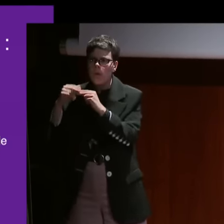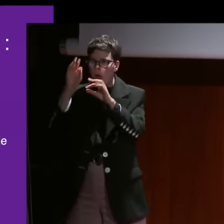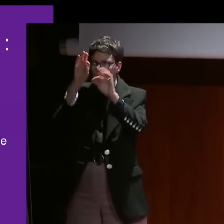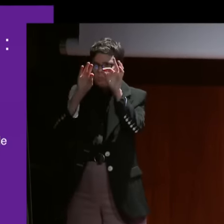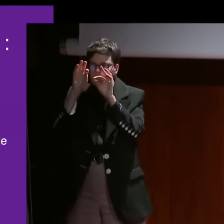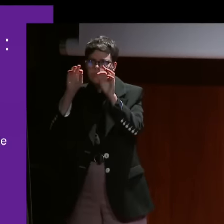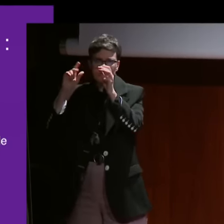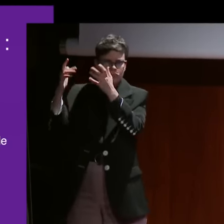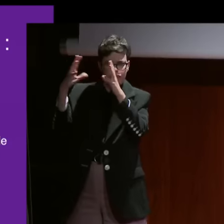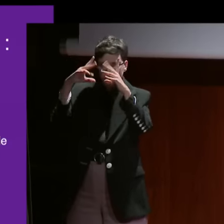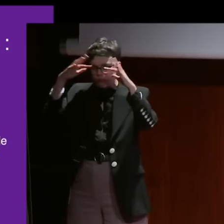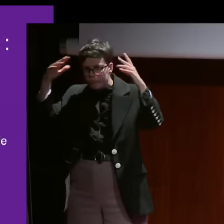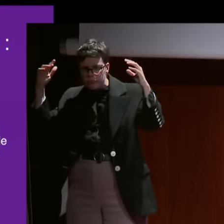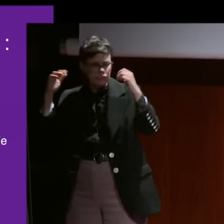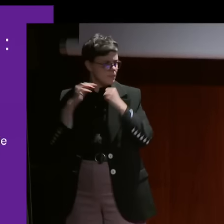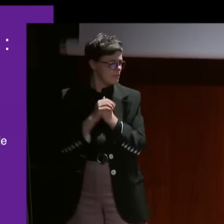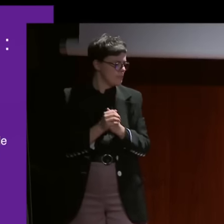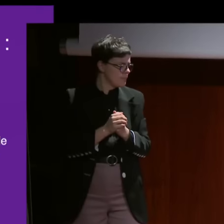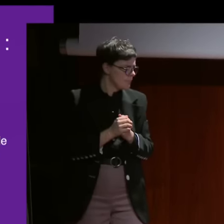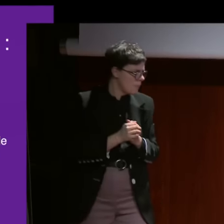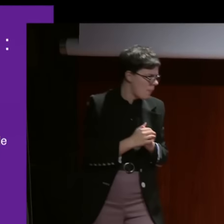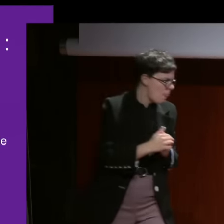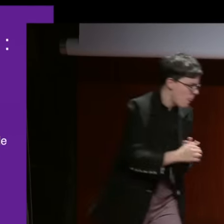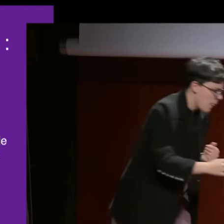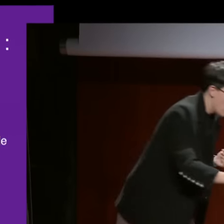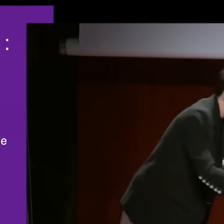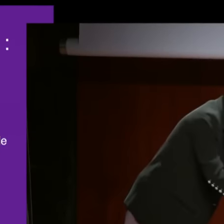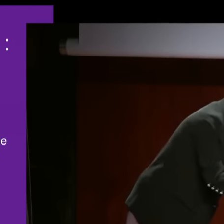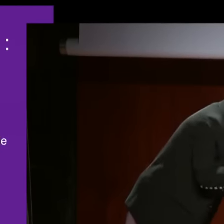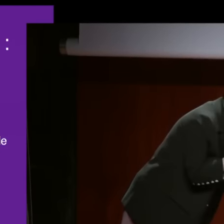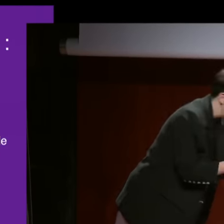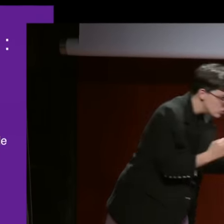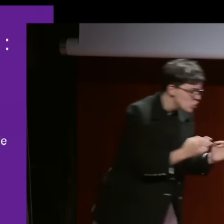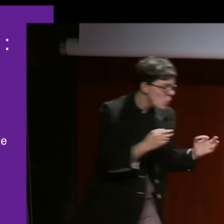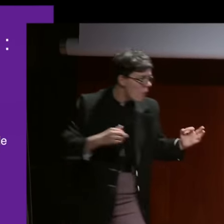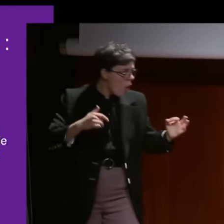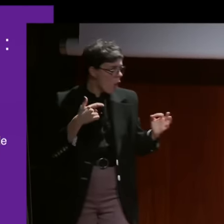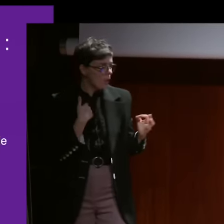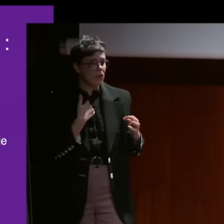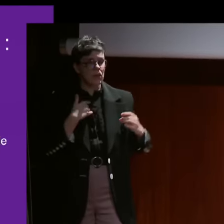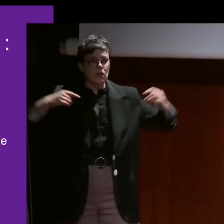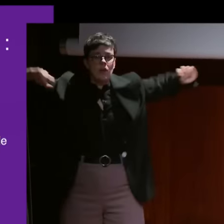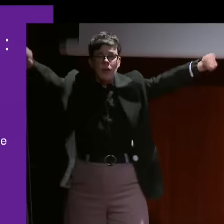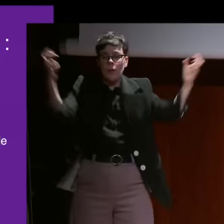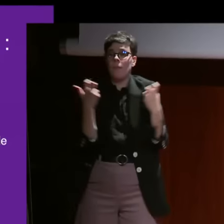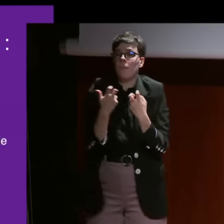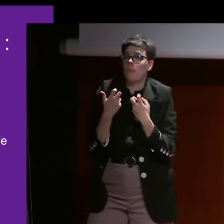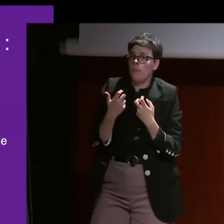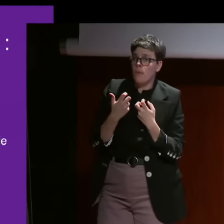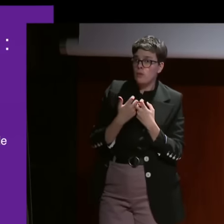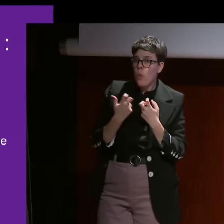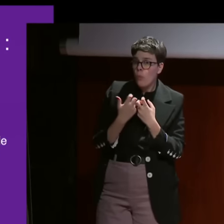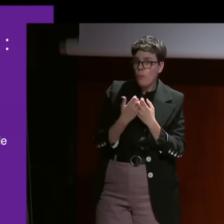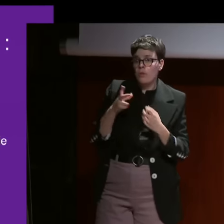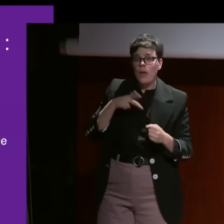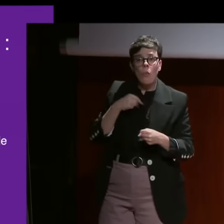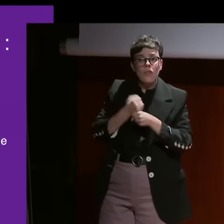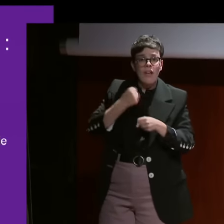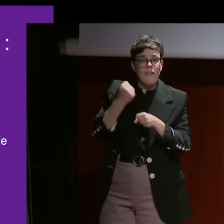on a les moyens, on a la vidéo, on peut faire des montages, on aurait complètement les moyens de le faire. Et justement,